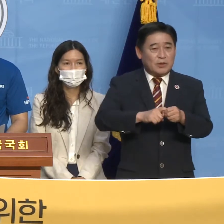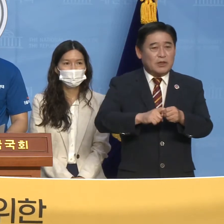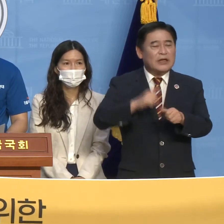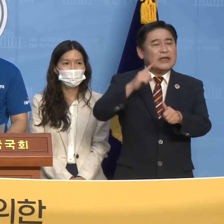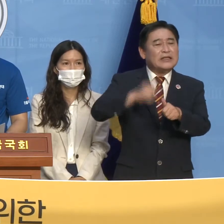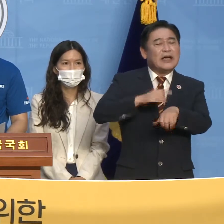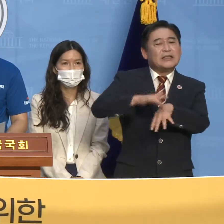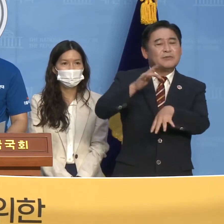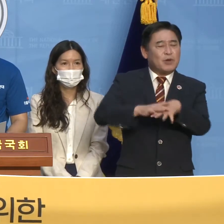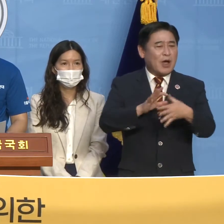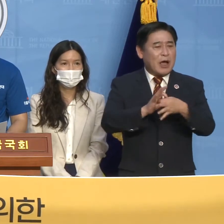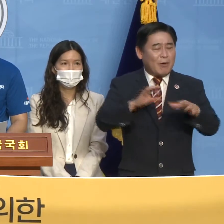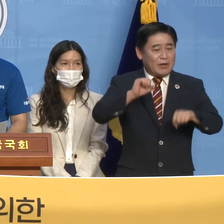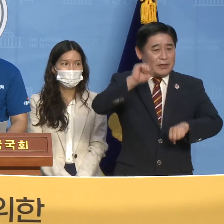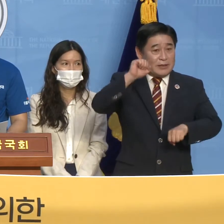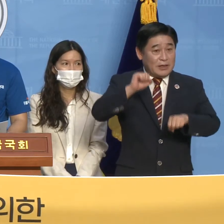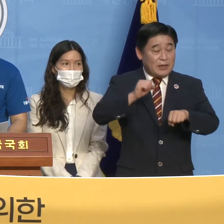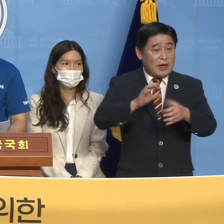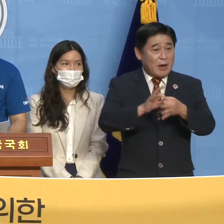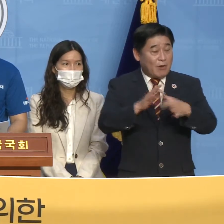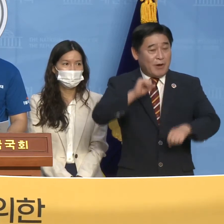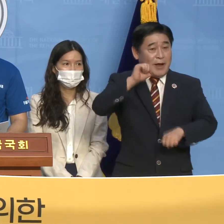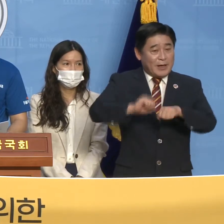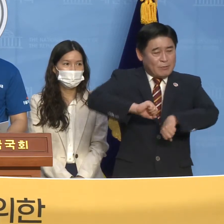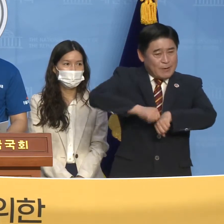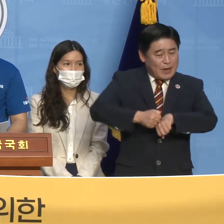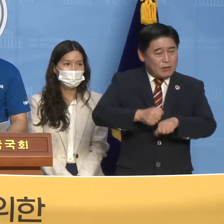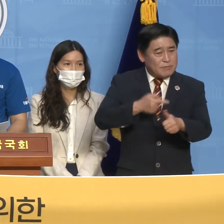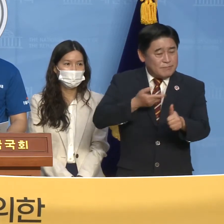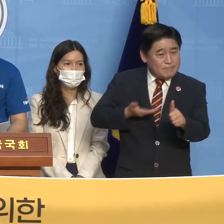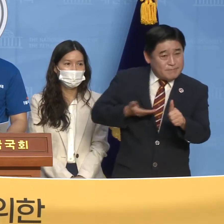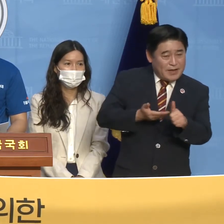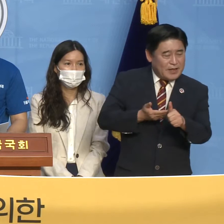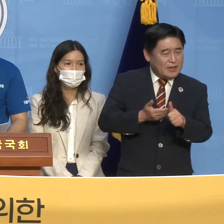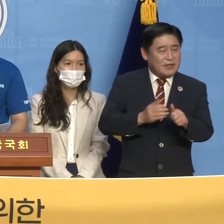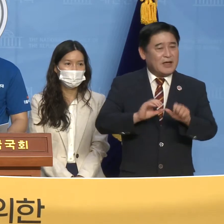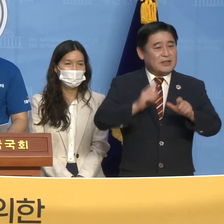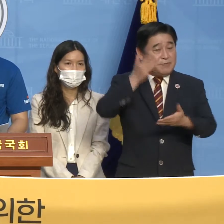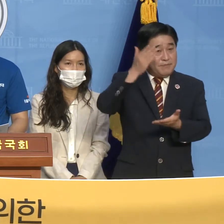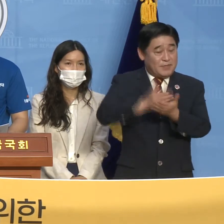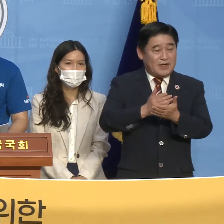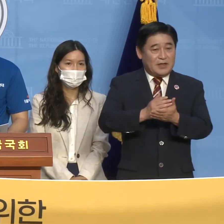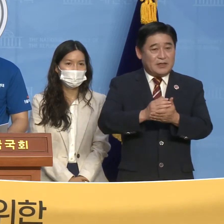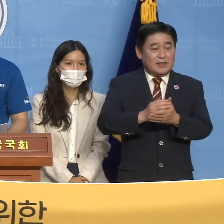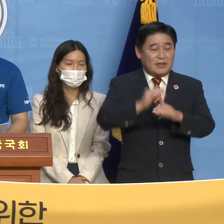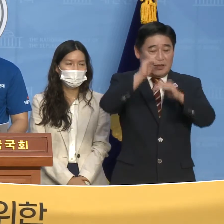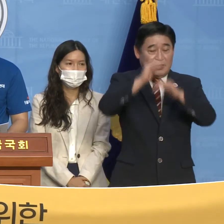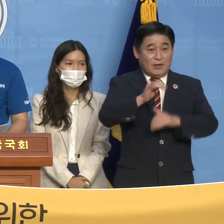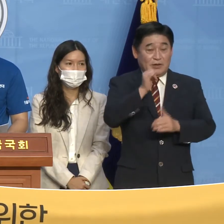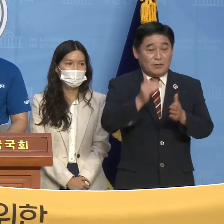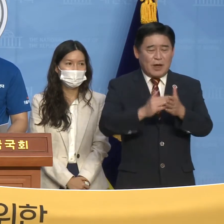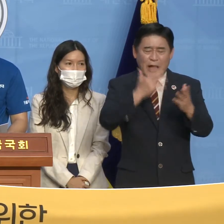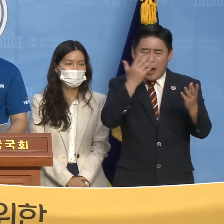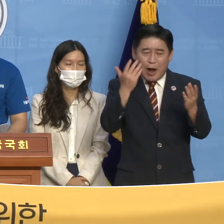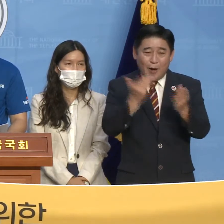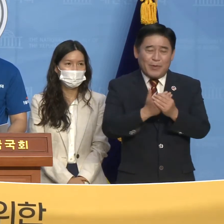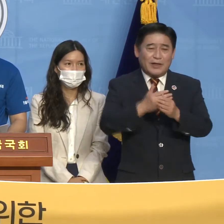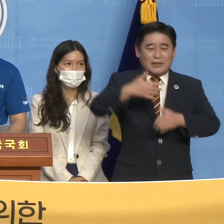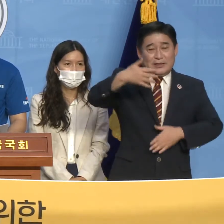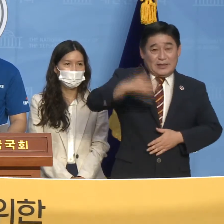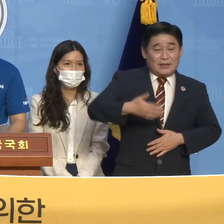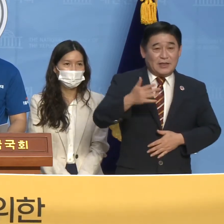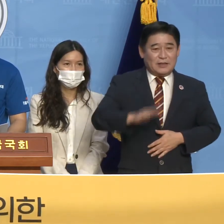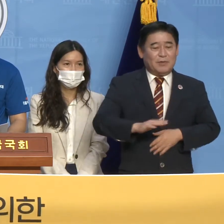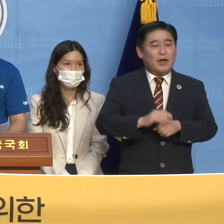생태적 습성과 관련 없는 행동을 강요하는 행위 등을 금지하는 내용을 담고 있습니다. 이를 통해 완벽하진 않지만 동물과